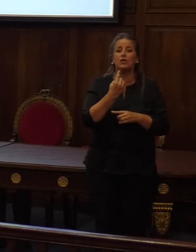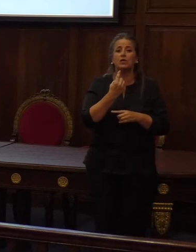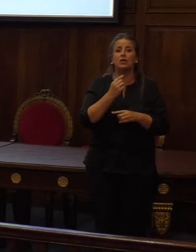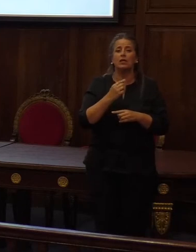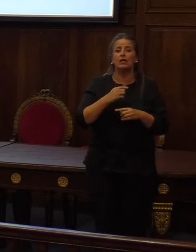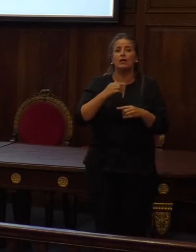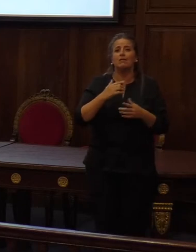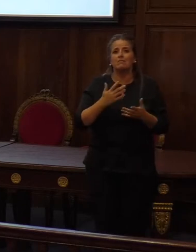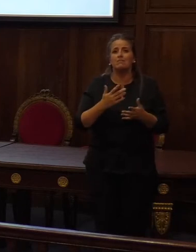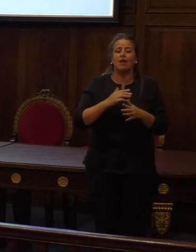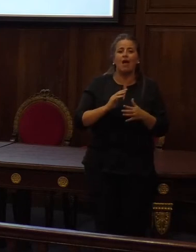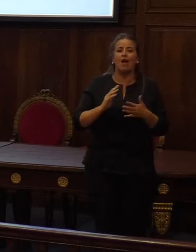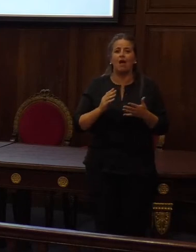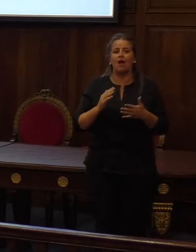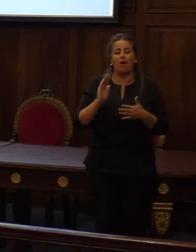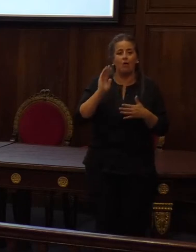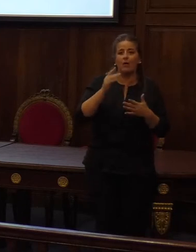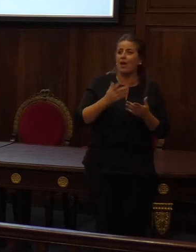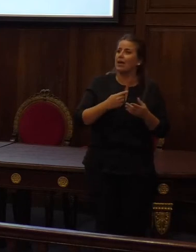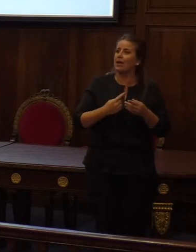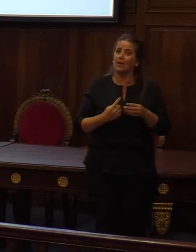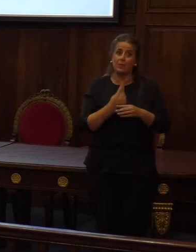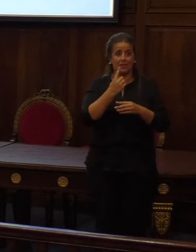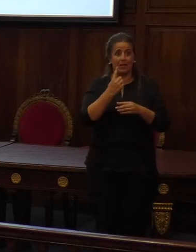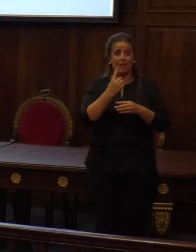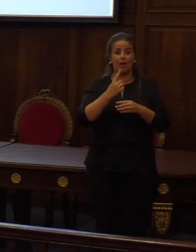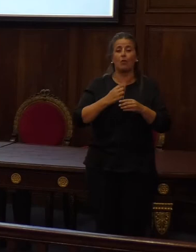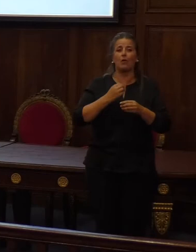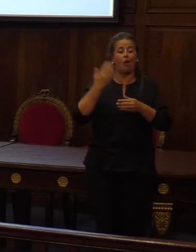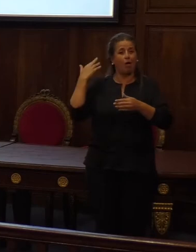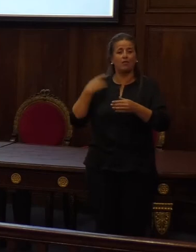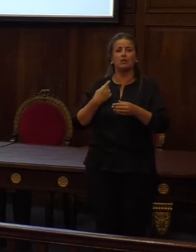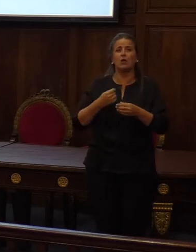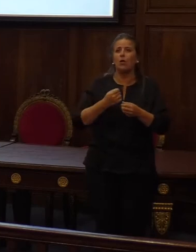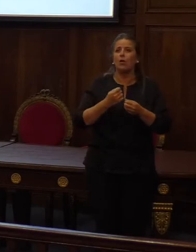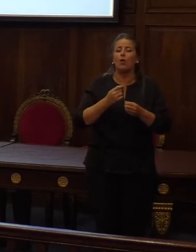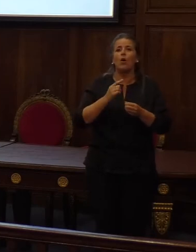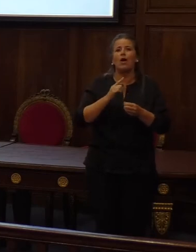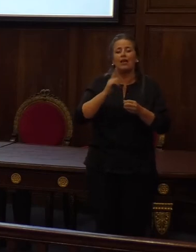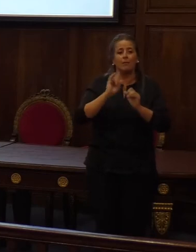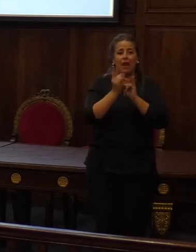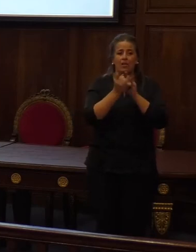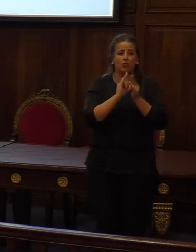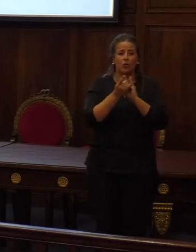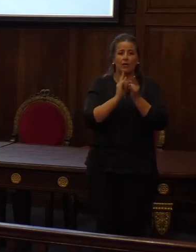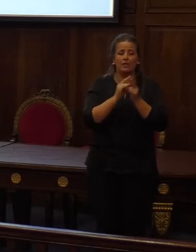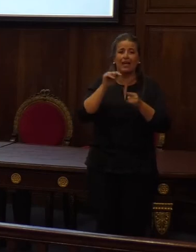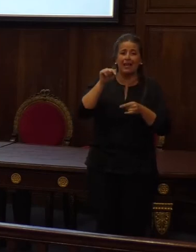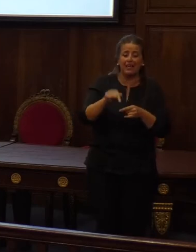iniciar como rector de la Universidad de la República fue un masivo congreso en el Salón de los Pasos Perdidos del Colegio